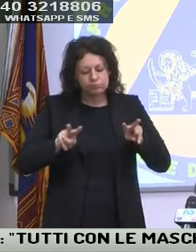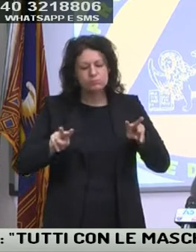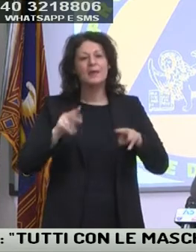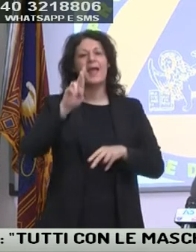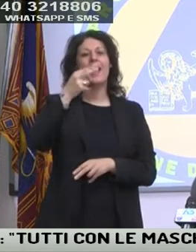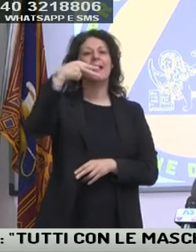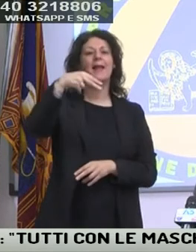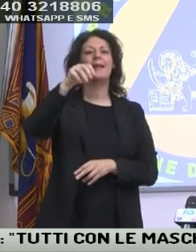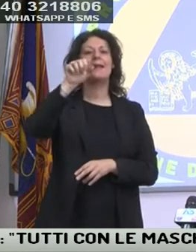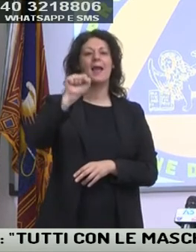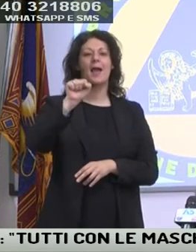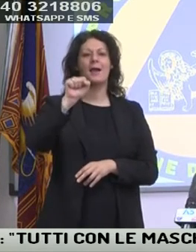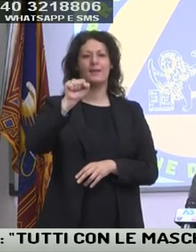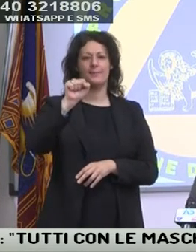RNA,